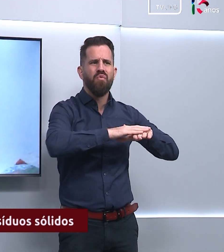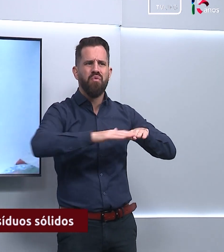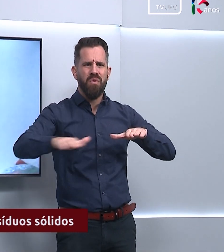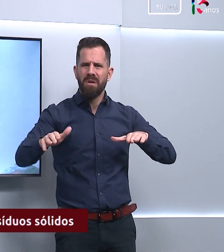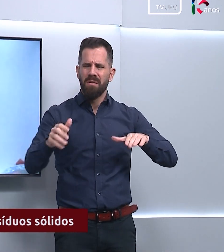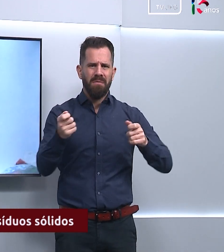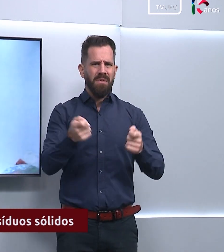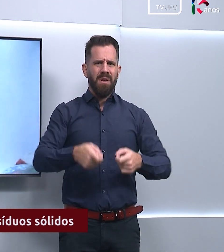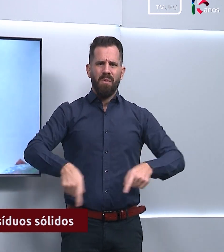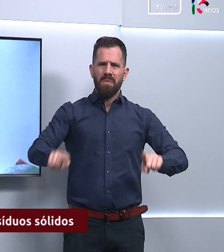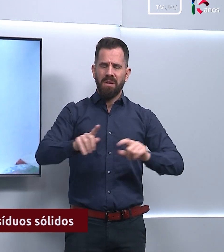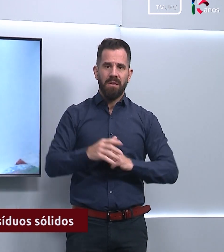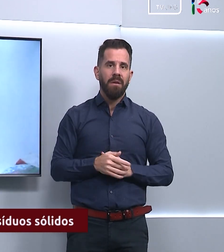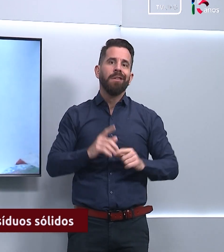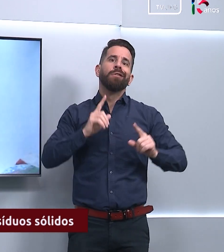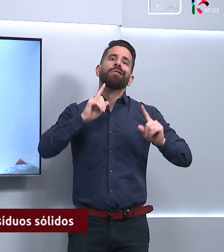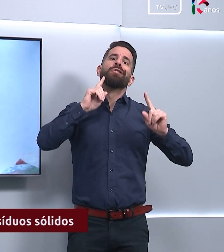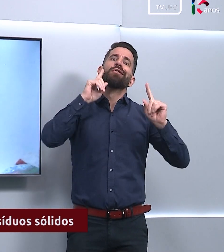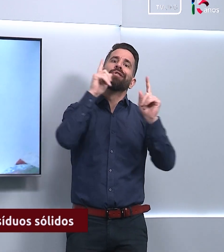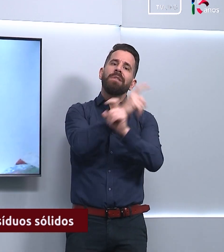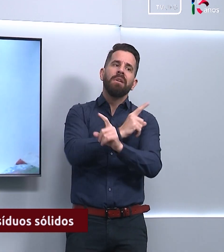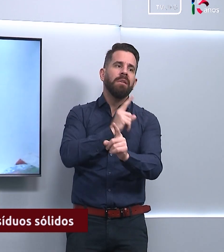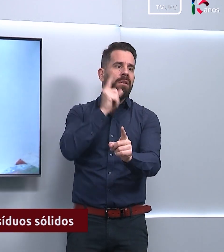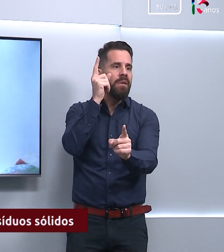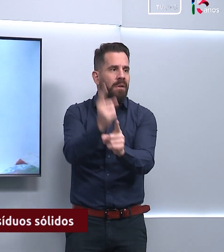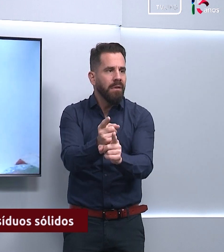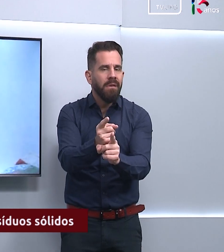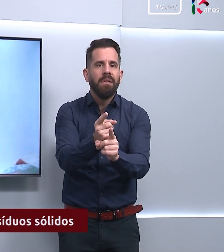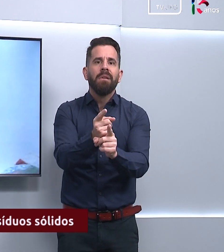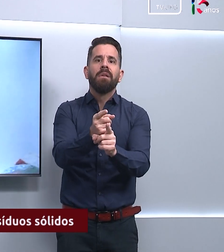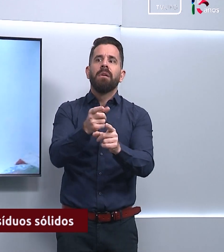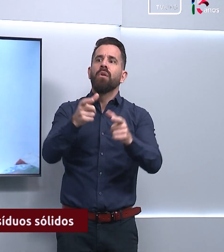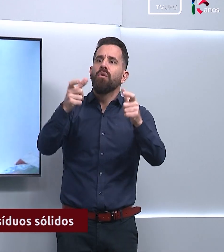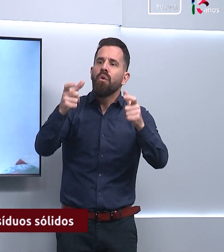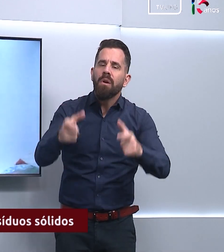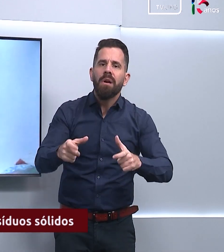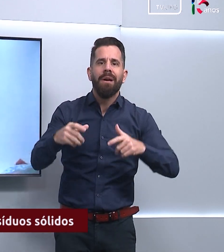terrenos para construção de aterros,